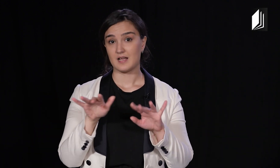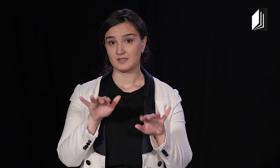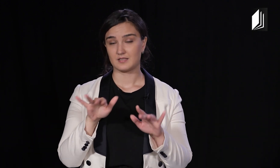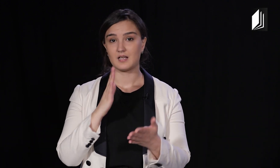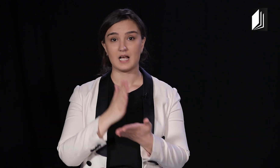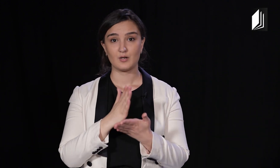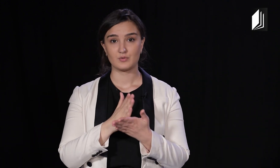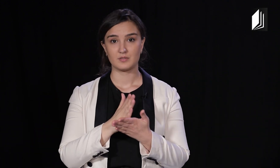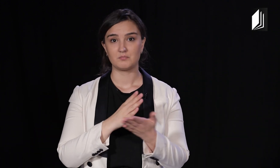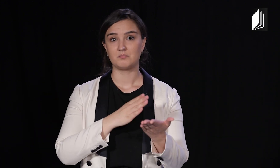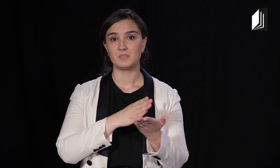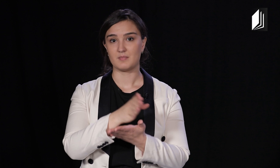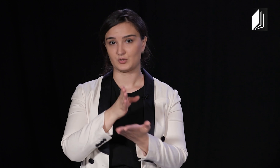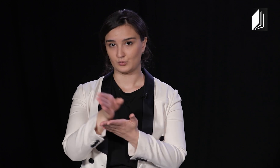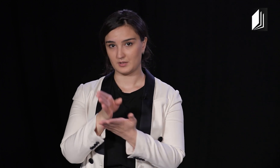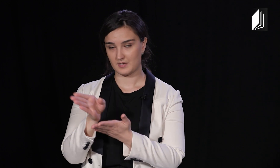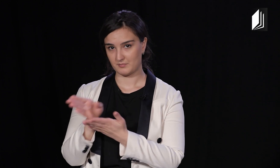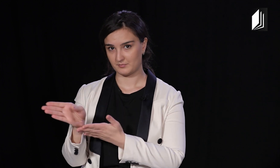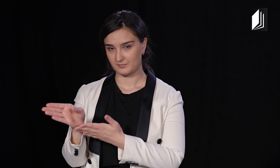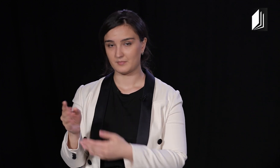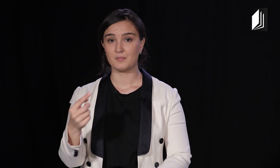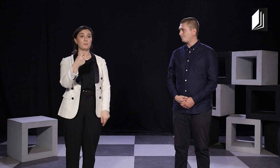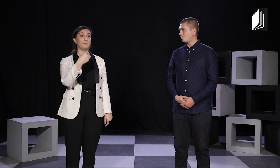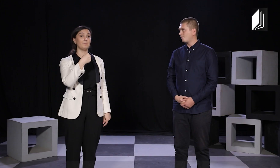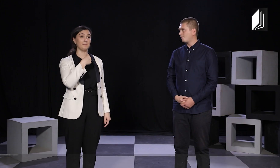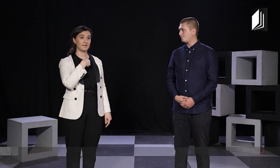სმნას აქვს მიმართულება. მე